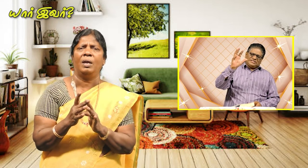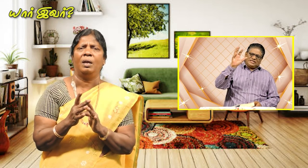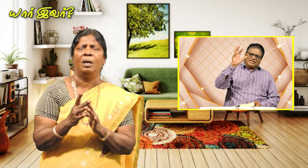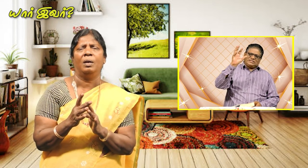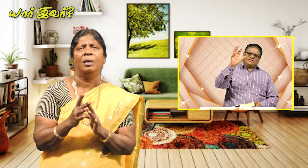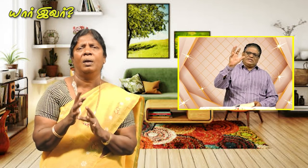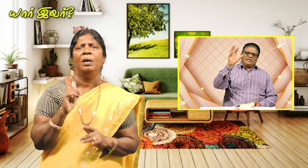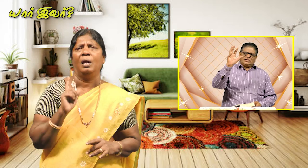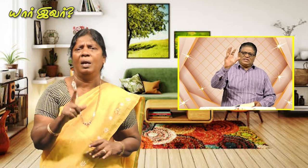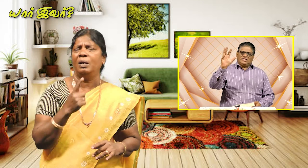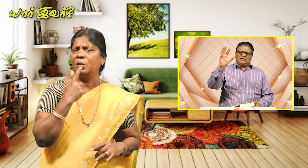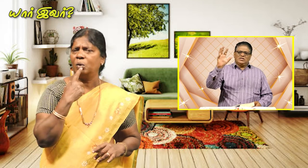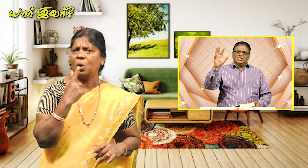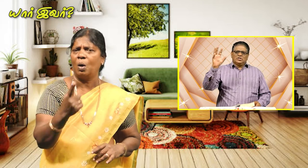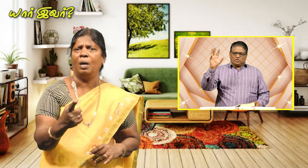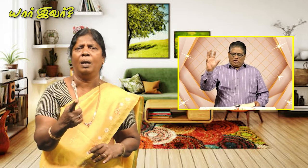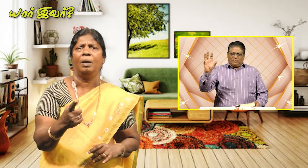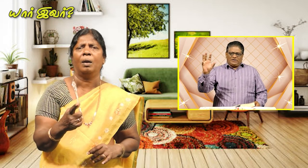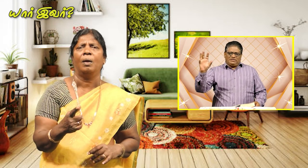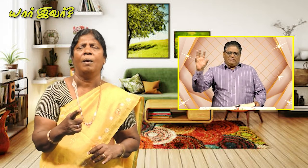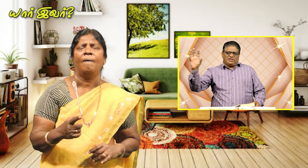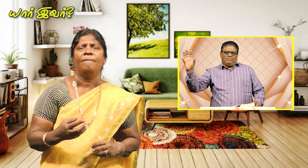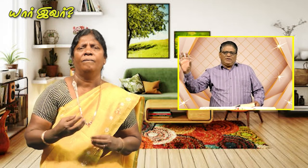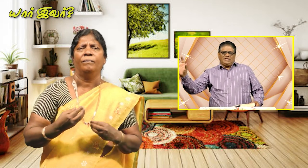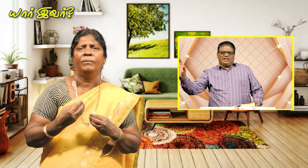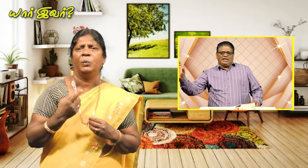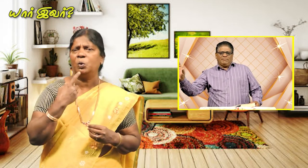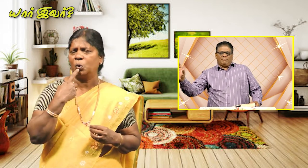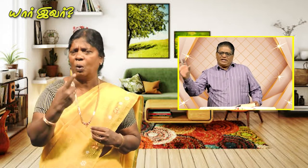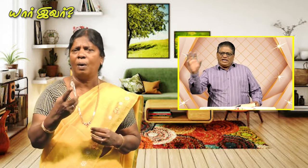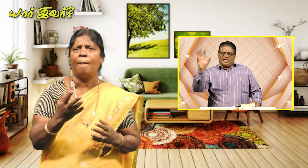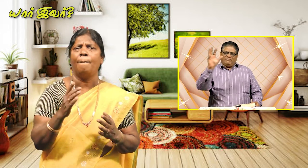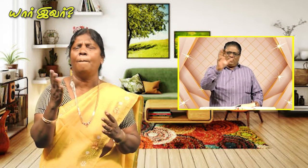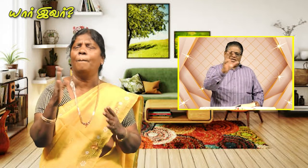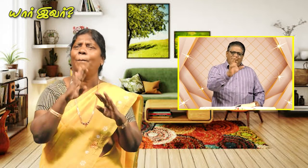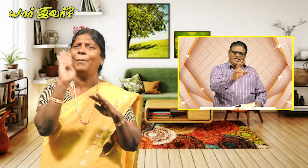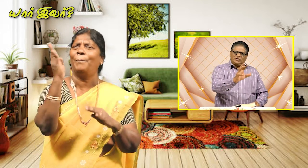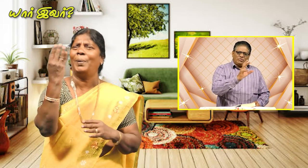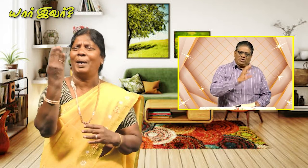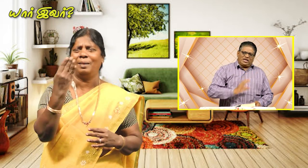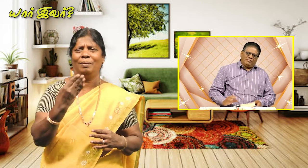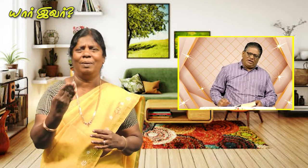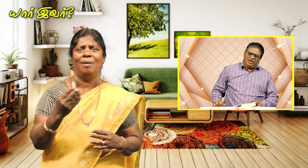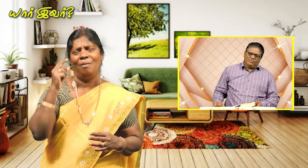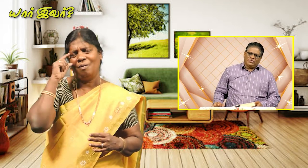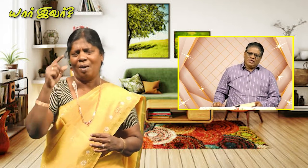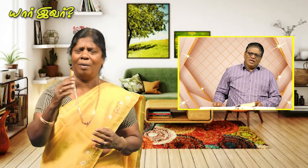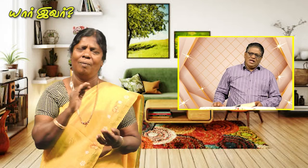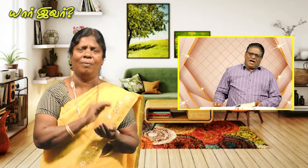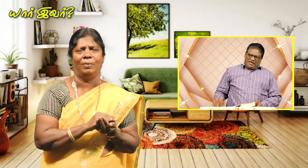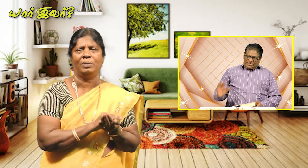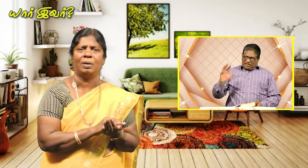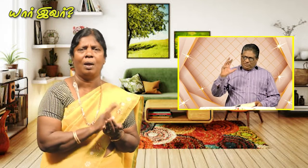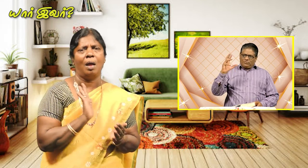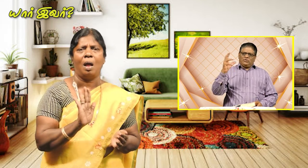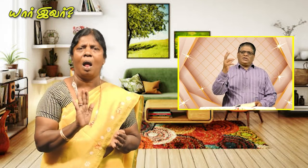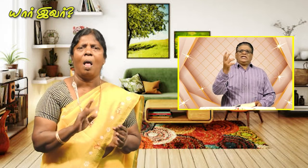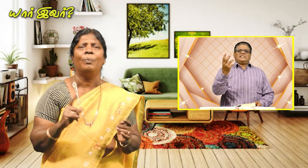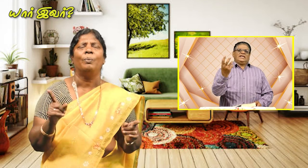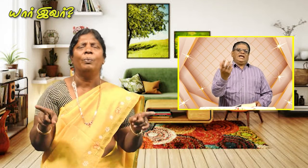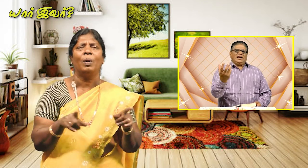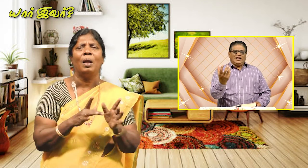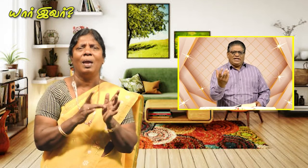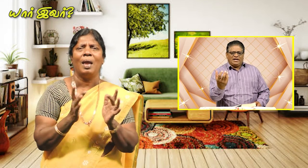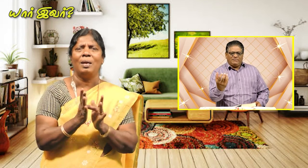அவரை போல அவர் என்று இயேசு கிறிஸ்து என்று சொல்லப்பட்டு விற்கப்படுகிற படங்களை வாங்கி வைத்துக் கொள்ளலாமா, அல்லது அது